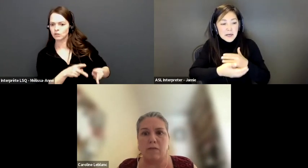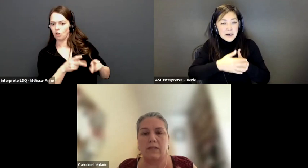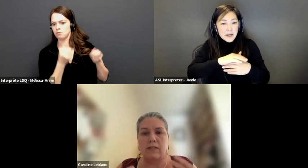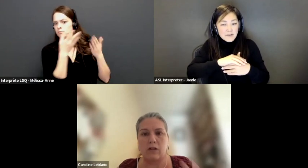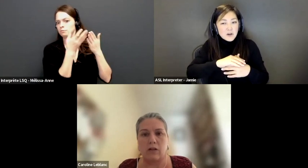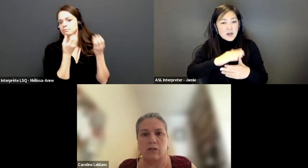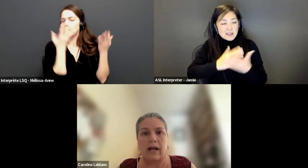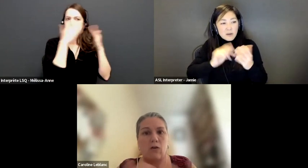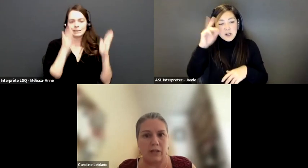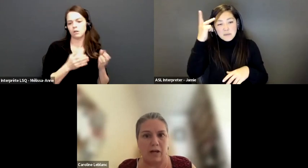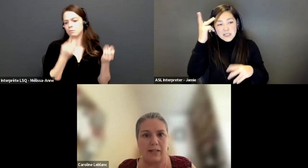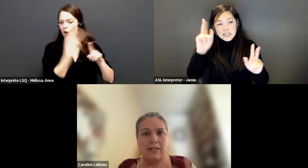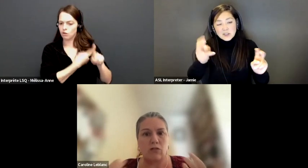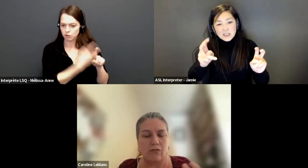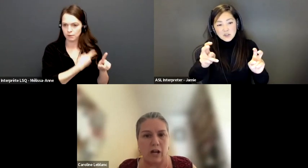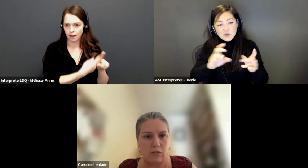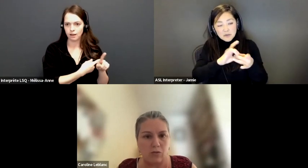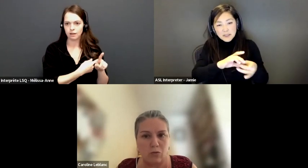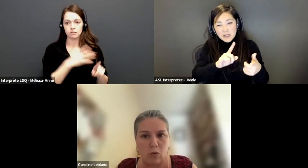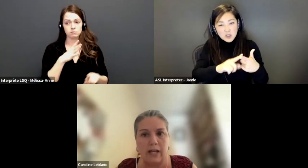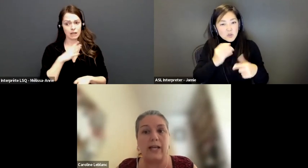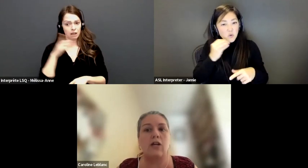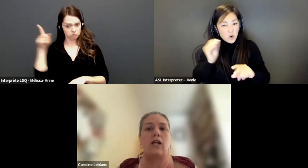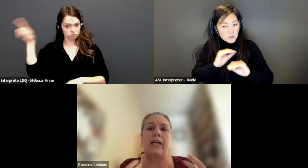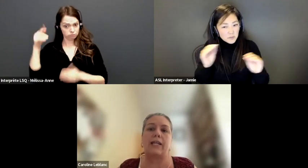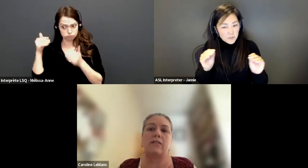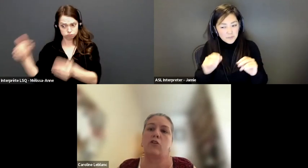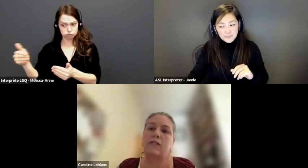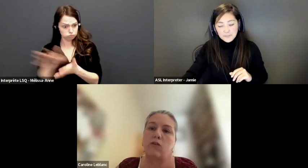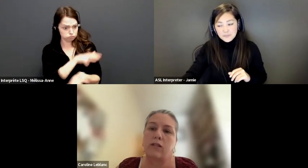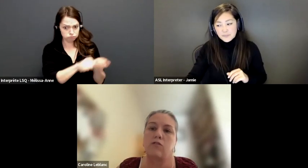de quand on démantèle, c'est une violation au droit et que les